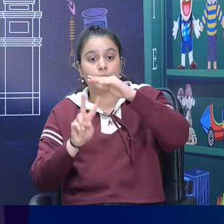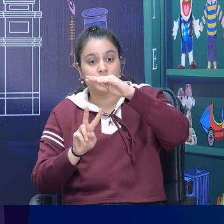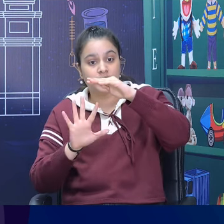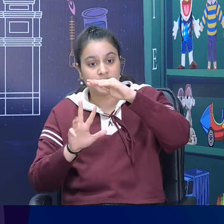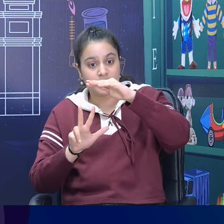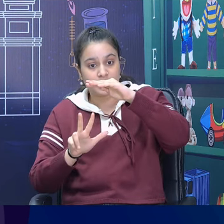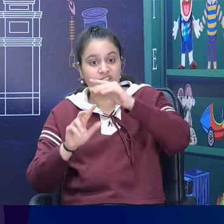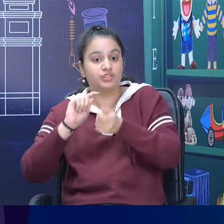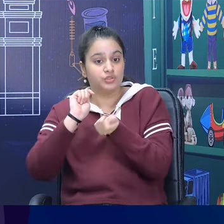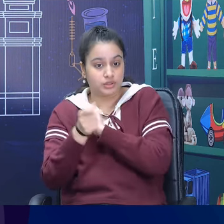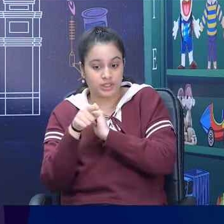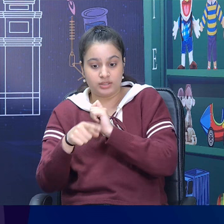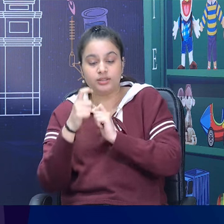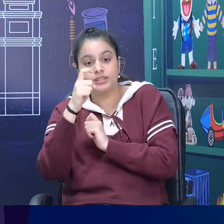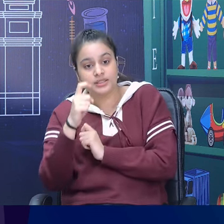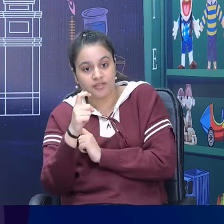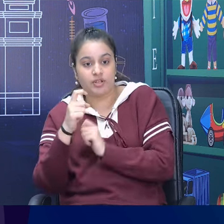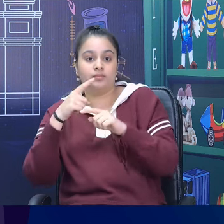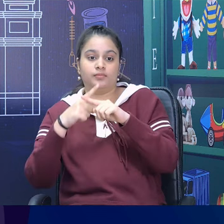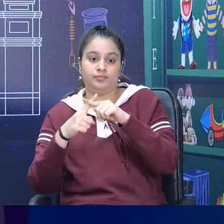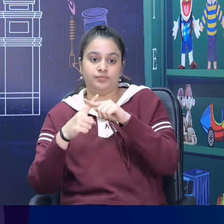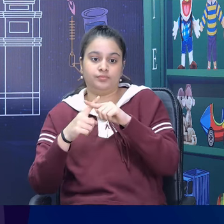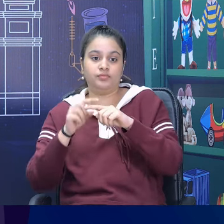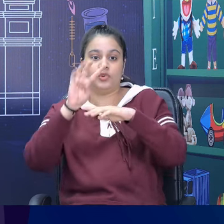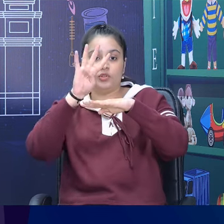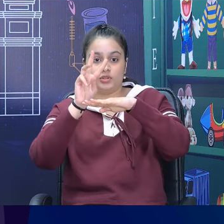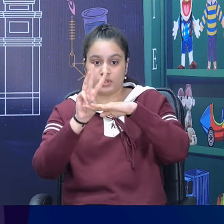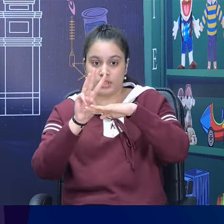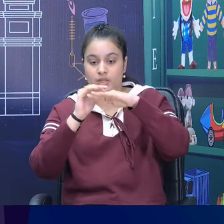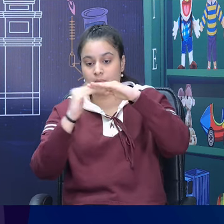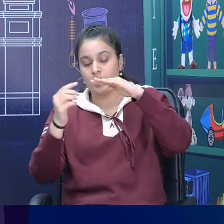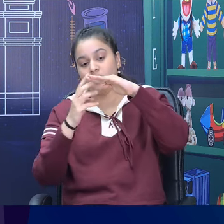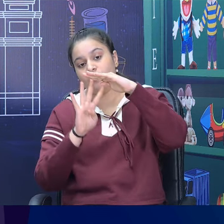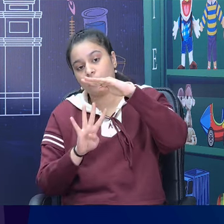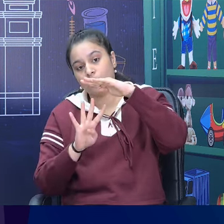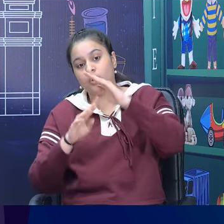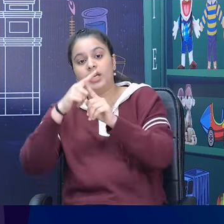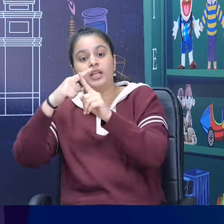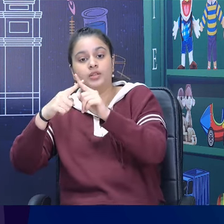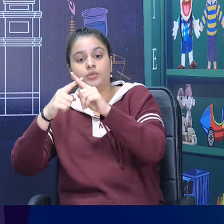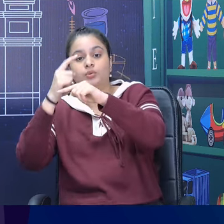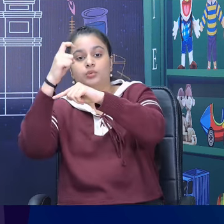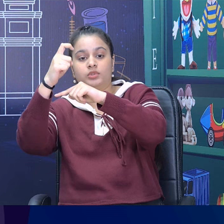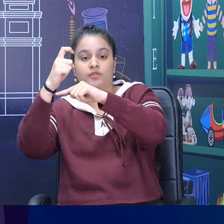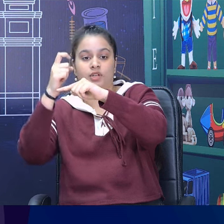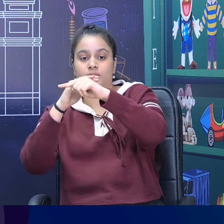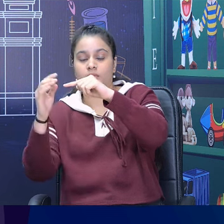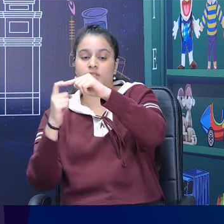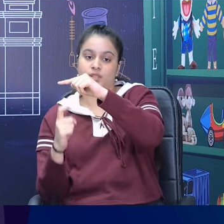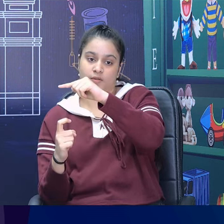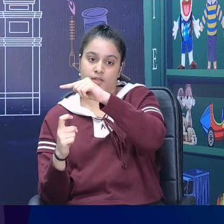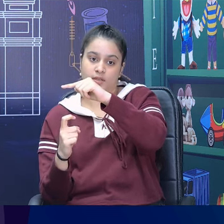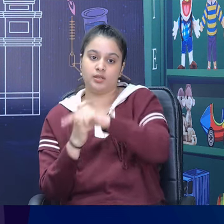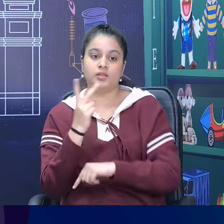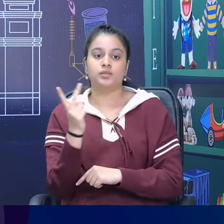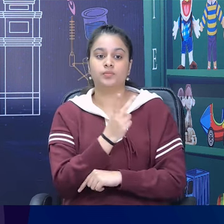सेन से मल्टीप्लाई करनी होगी तो 3/4 की हम मल्टीप्लाई 7/7 से करेंगे तो इस तरीके से जो पहला हमारा रेशनल नंबर